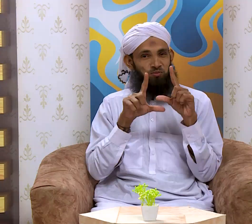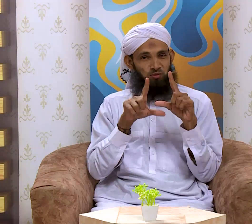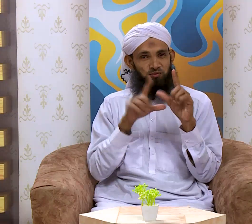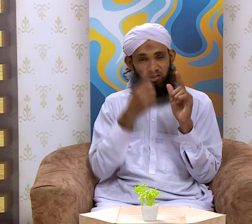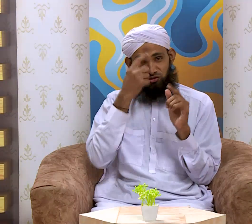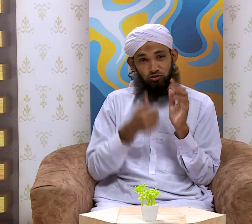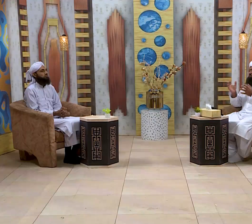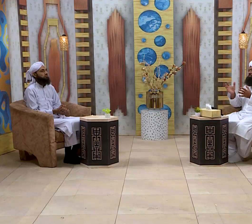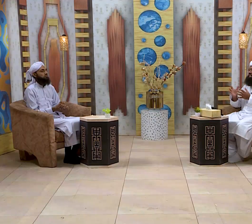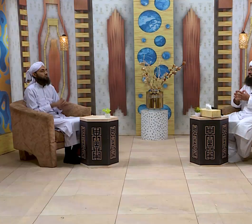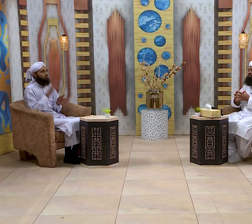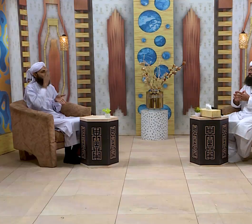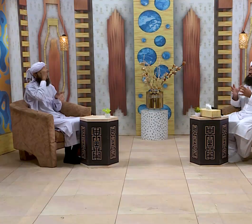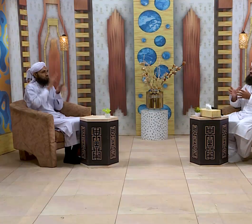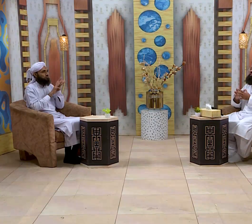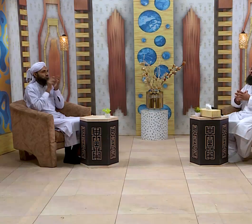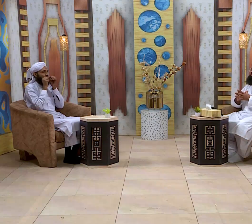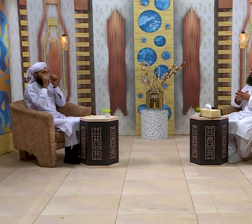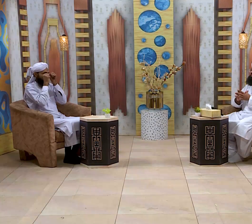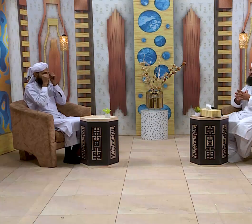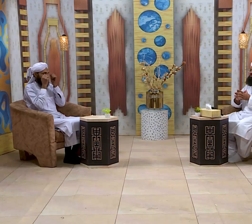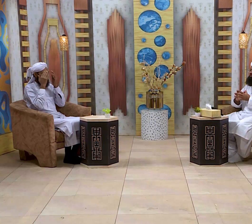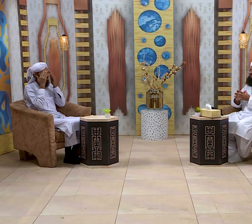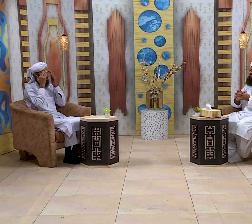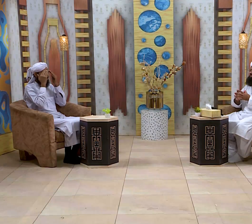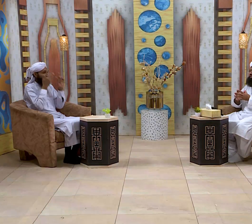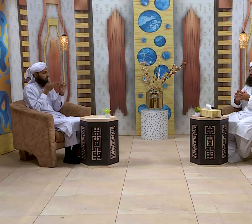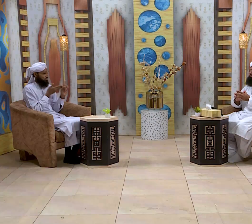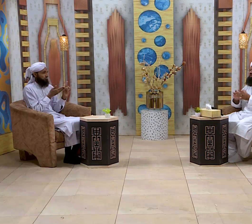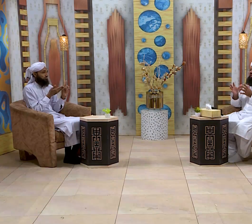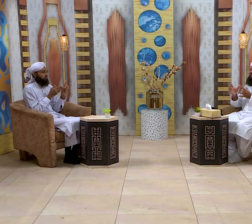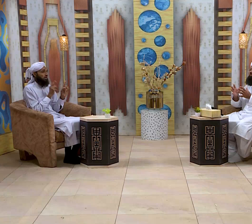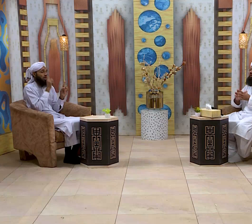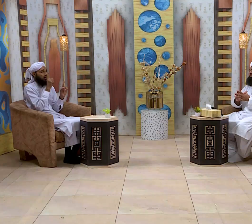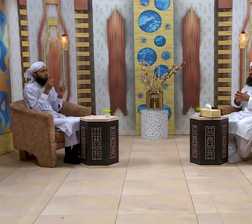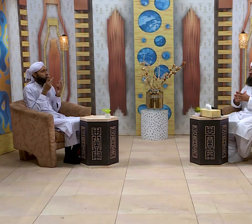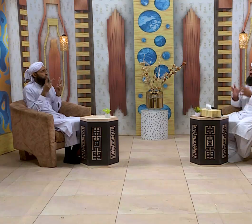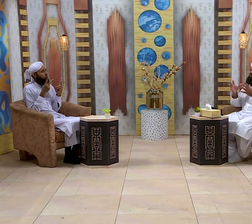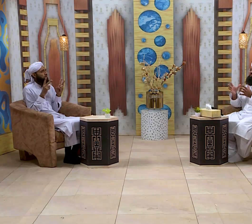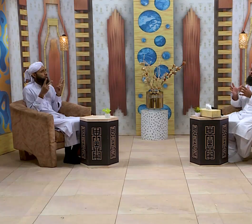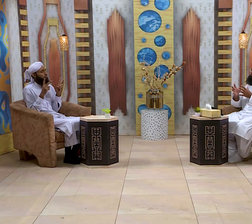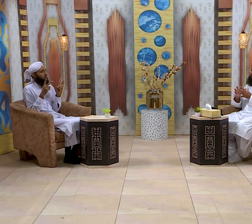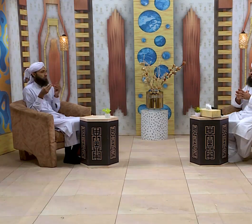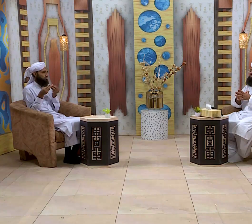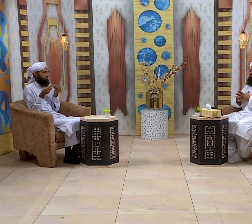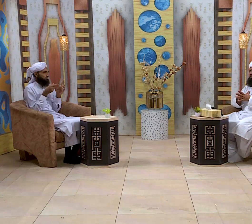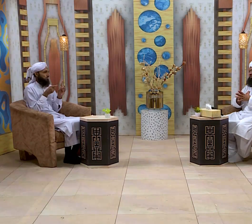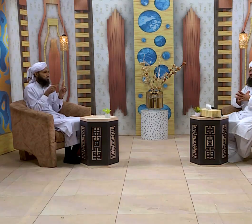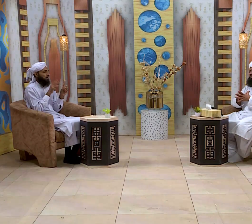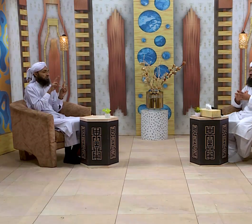اضافہ ہوگا۔ حضور جان عالم صلی اللہ علیہ وآلہ وصحبہ وبارک وسلم کو اللہ پاک نے معجزہ معراج عطا فرمایا۔